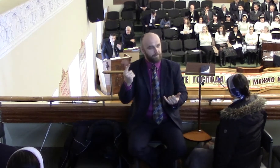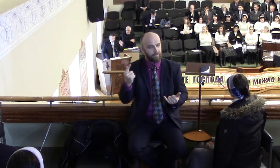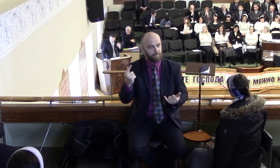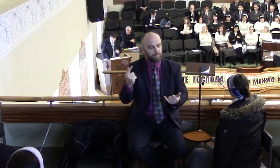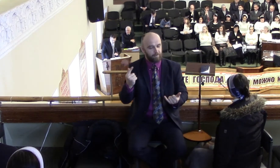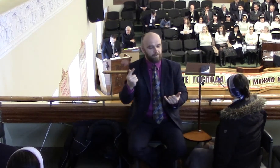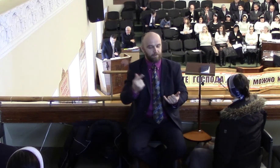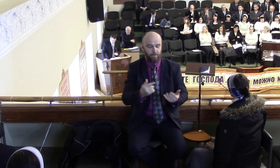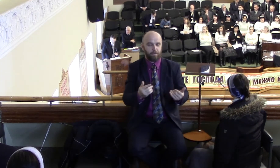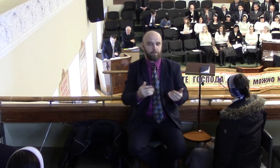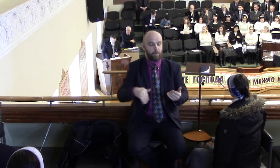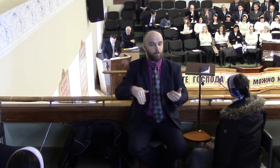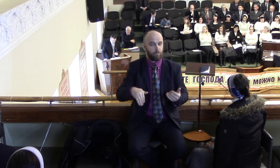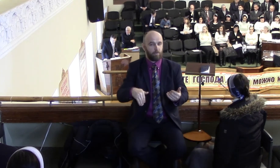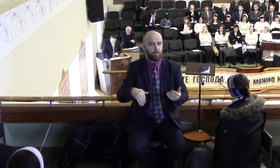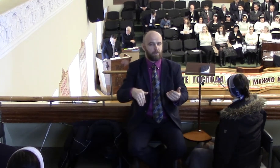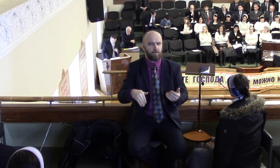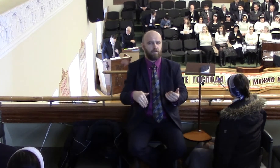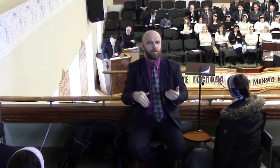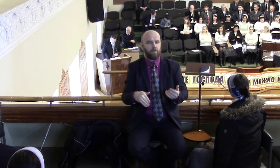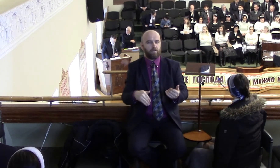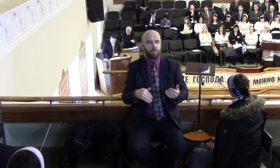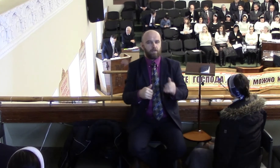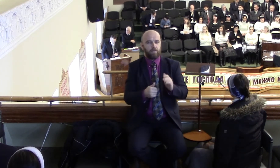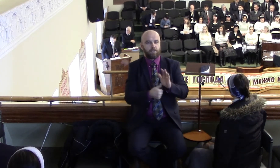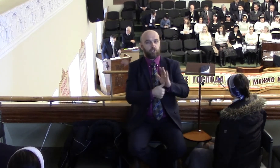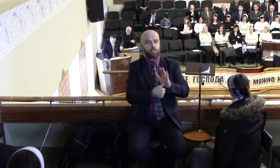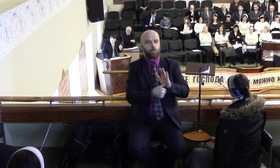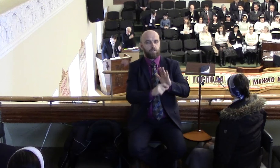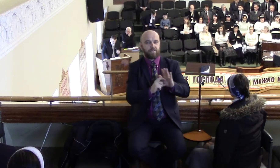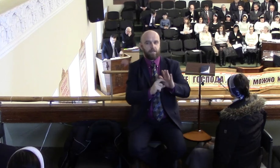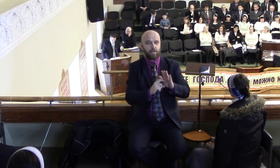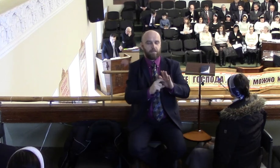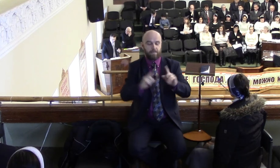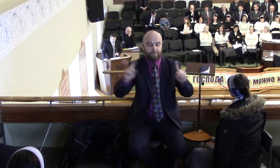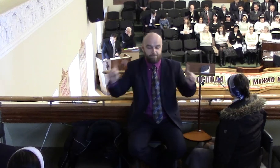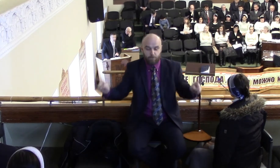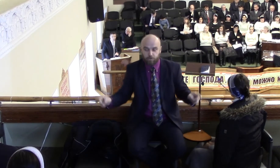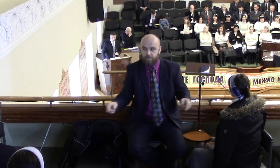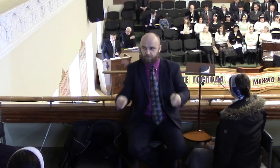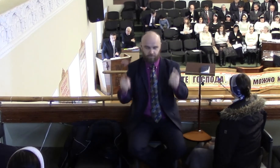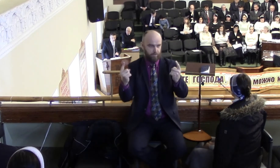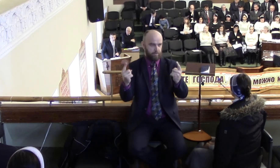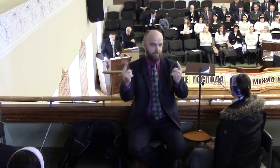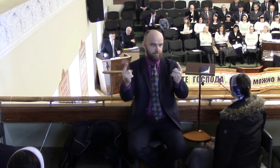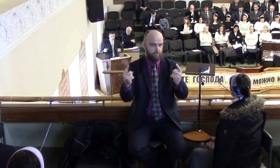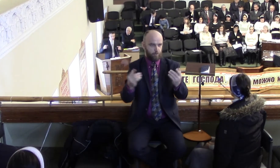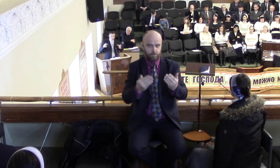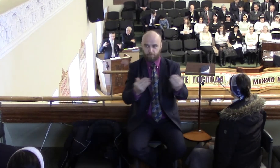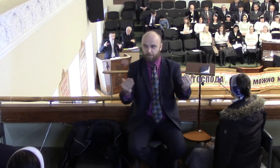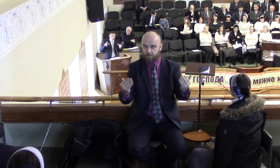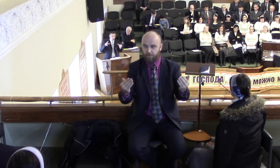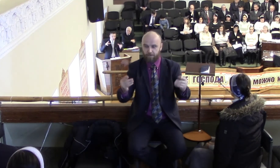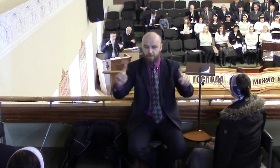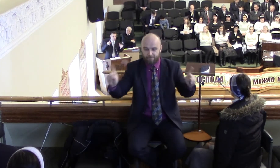следует следующее привилегие. Вот 6 стих. «И воскресил с Ним. Мы